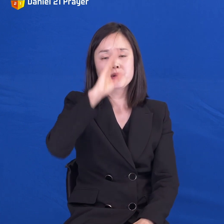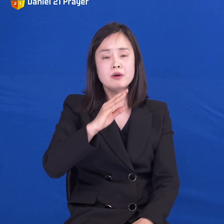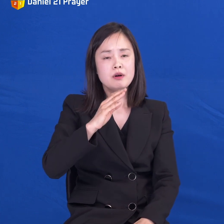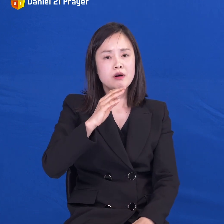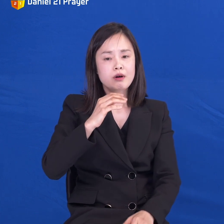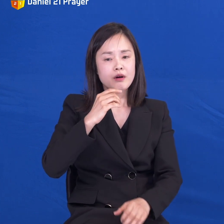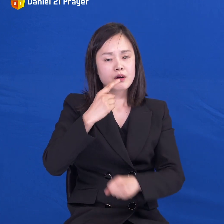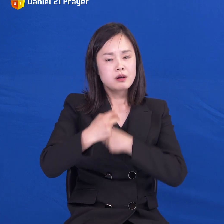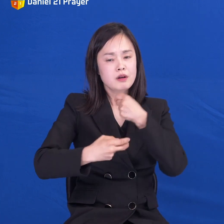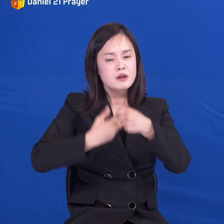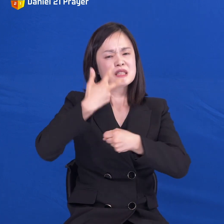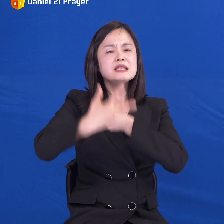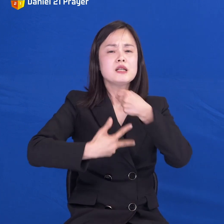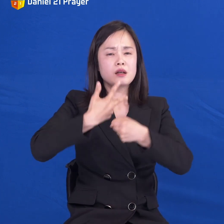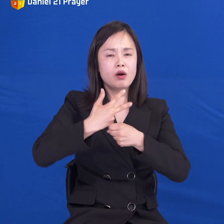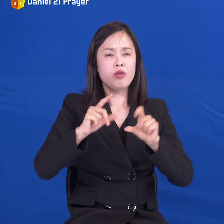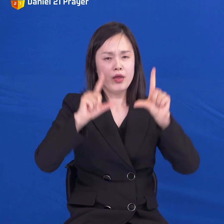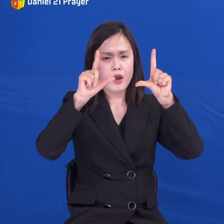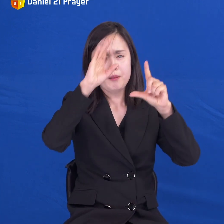이 화장실이 없습니다.